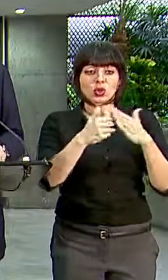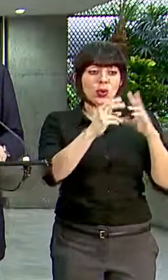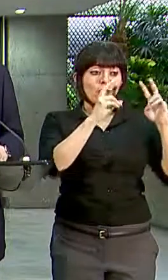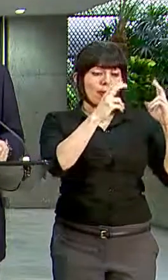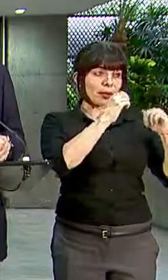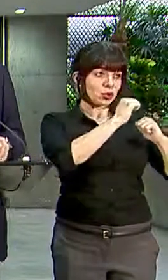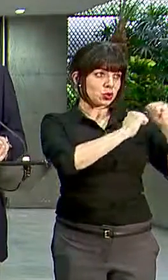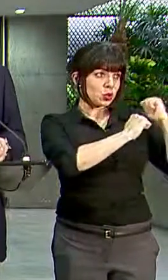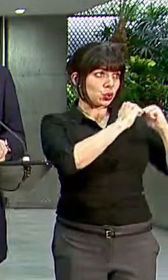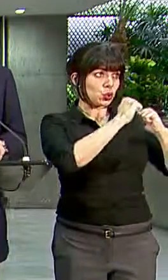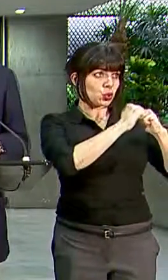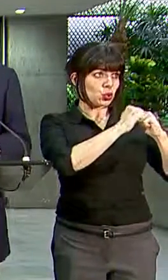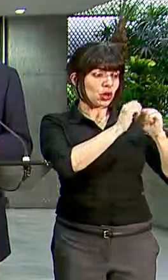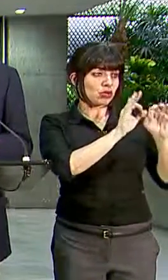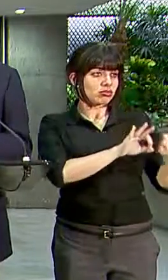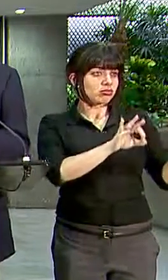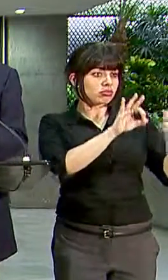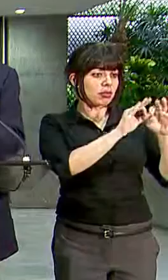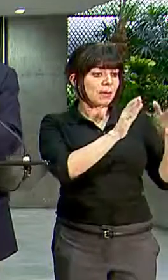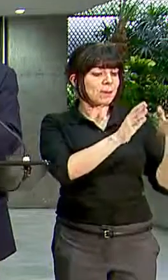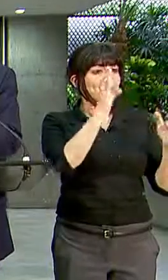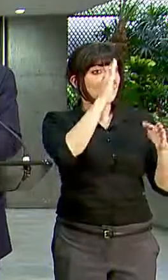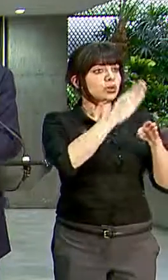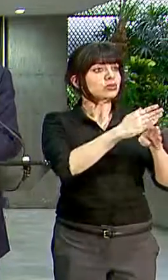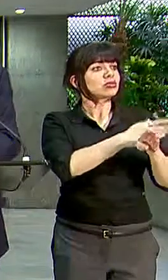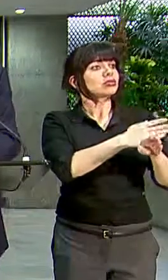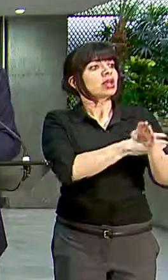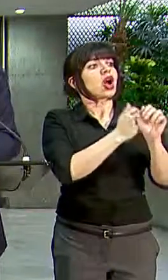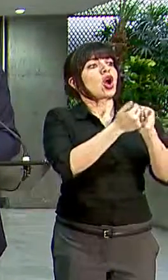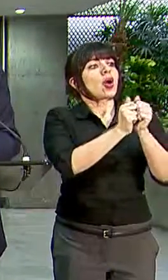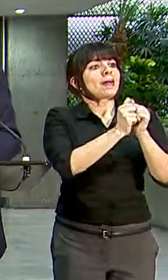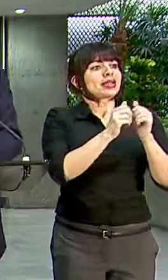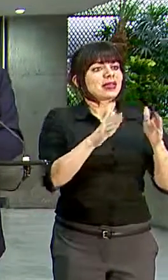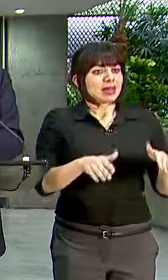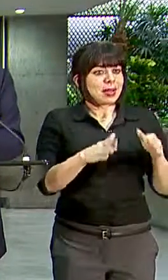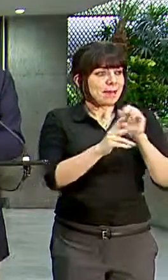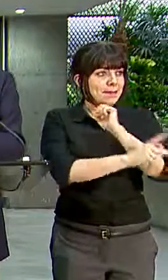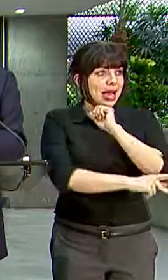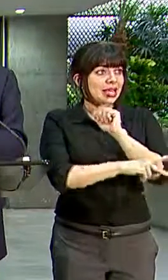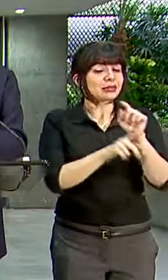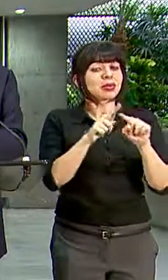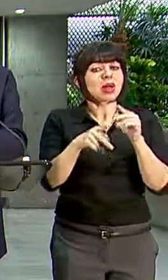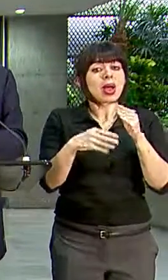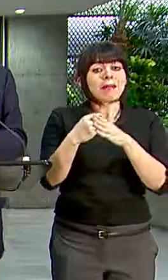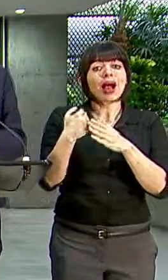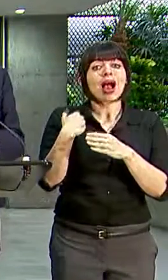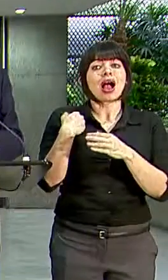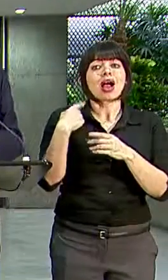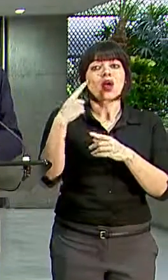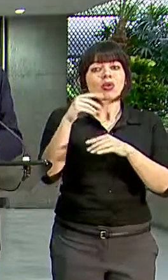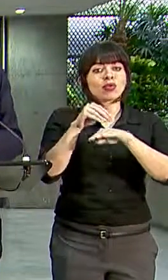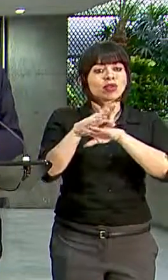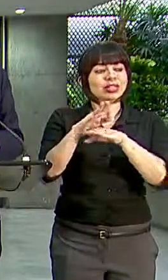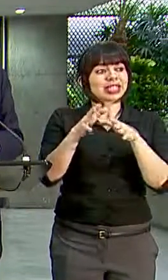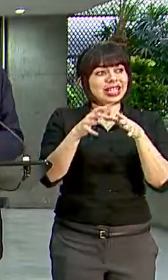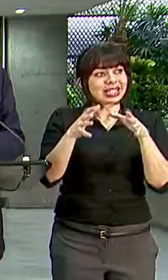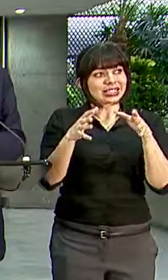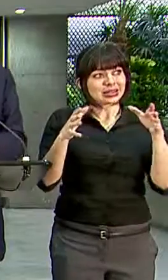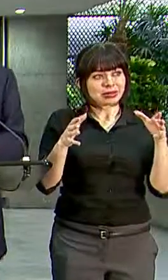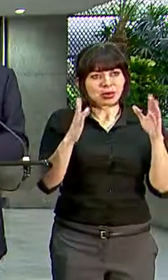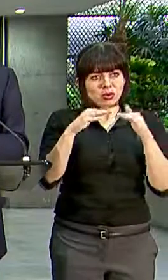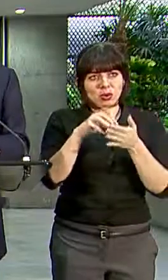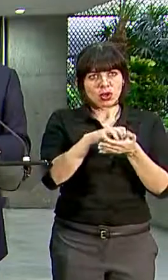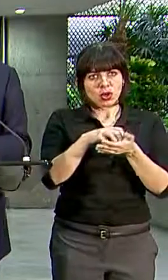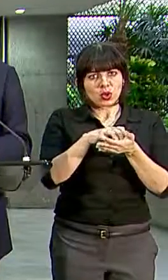temas de infraestructura que son centrales para mejorar la competitividad de este país, pero además van a tener un efecto sobre el crecimiento, sin ninguna